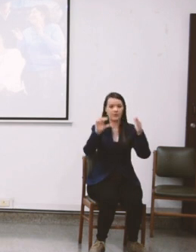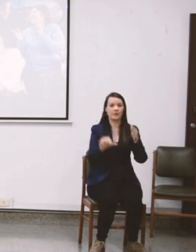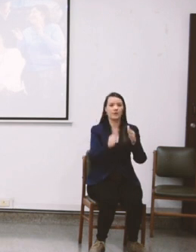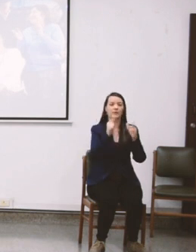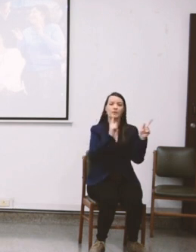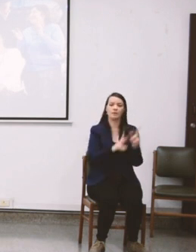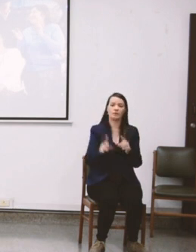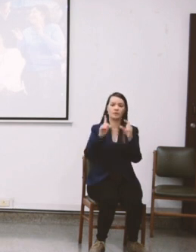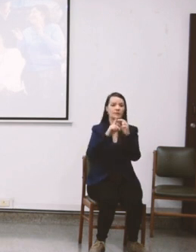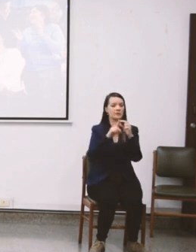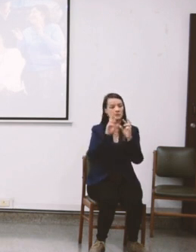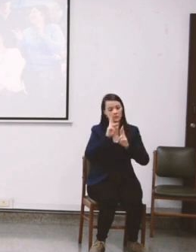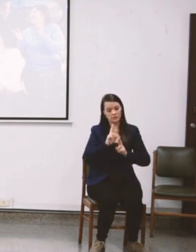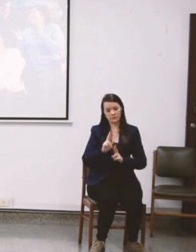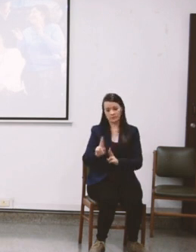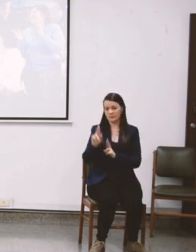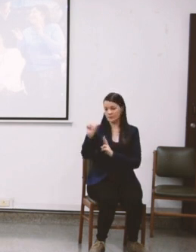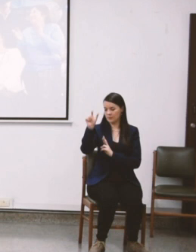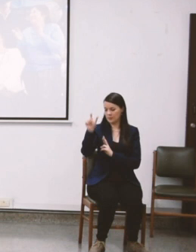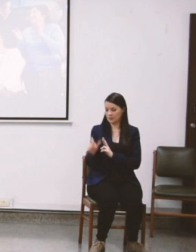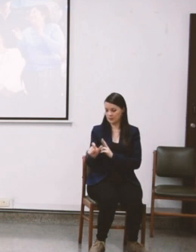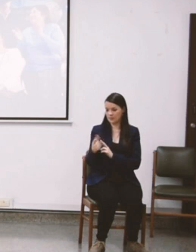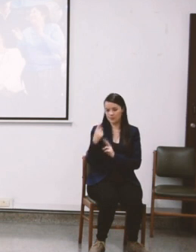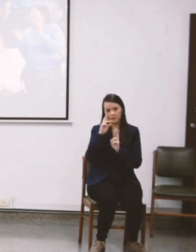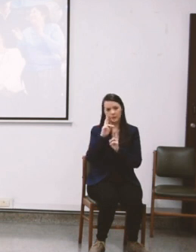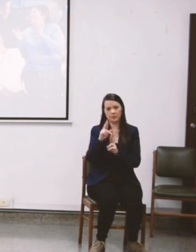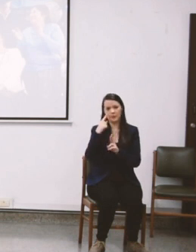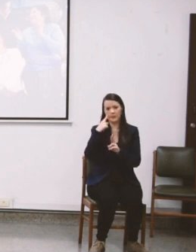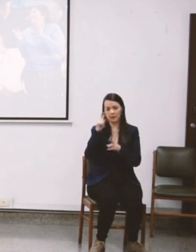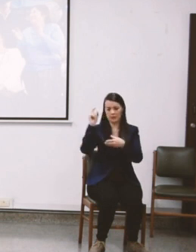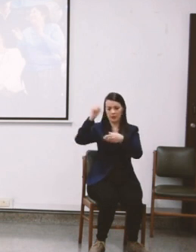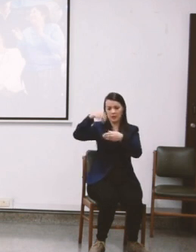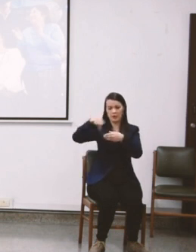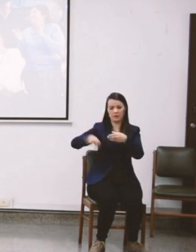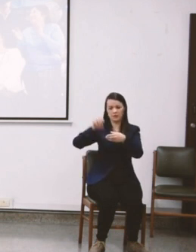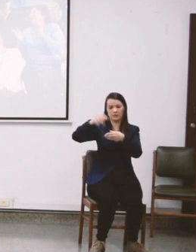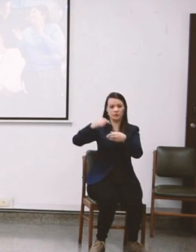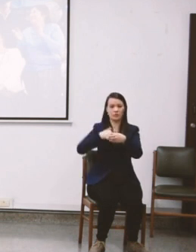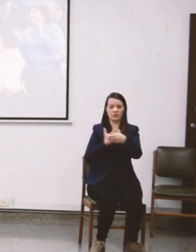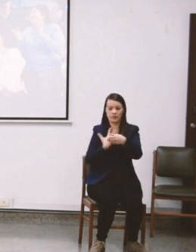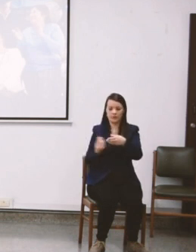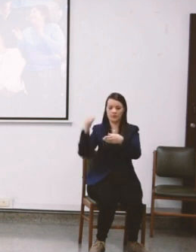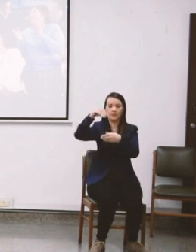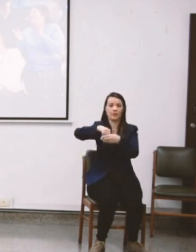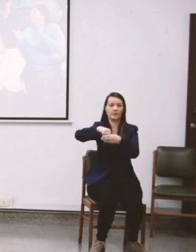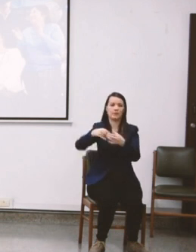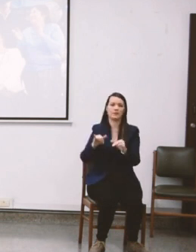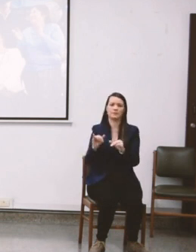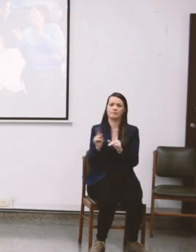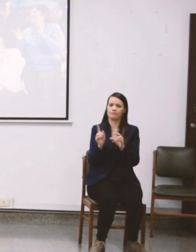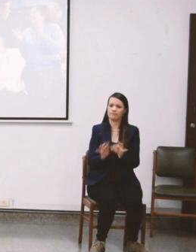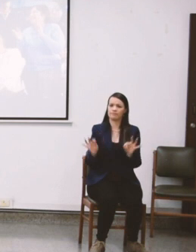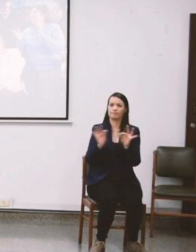la conversación para reconocer al otro no solamente como un depósito de la acción o del deseo que viene de aquí, ¿no?